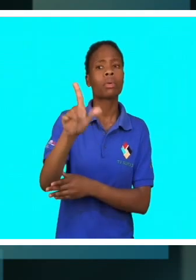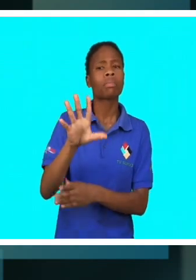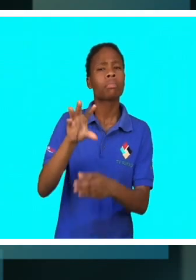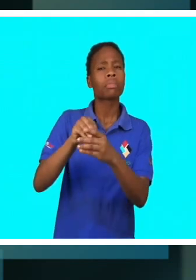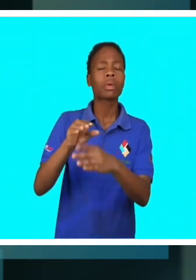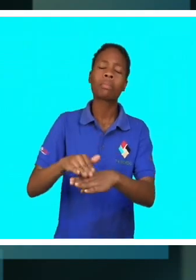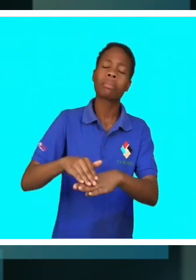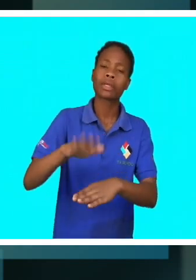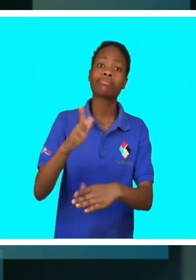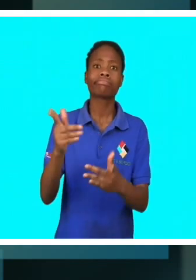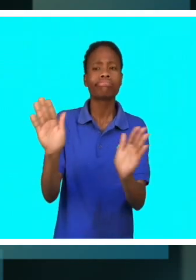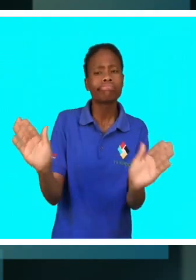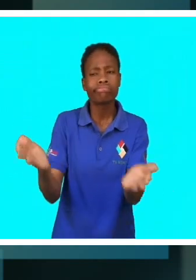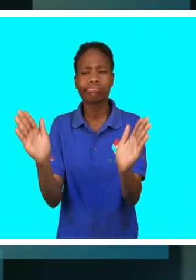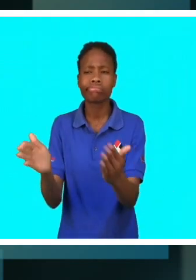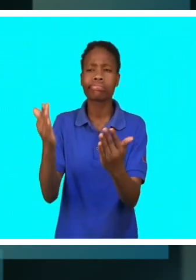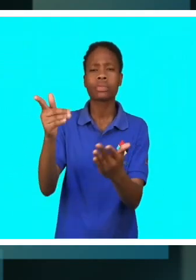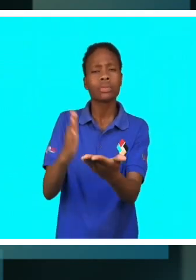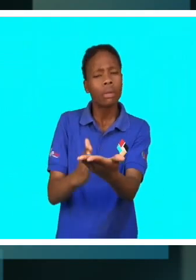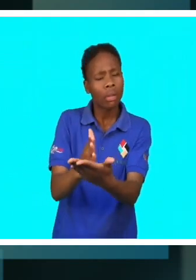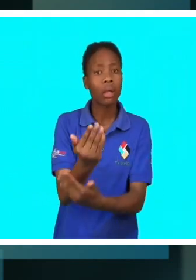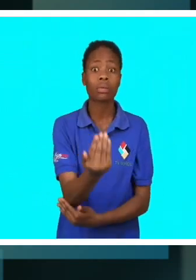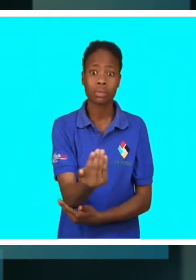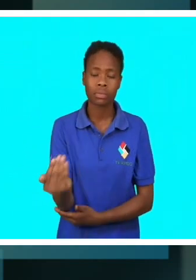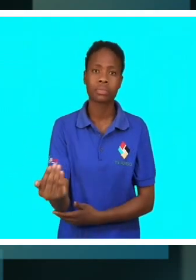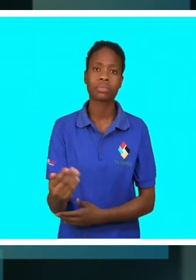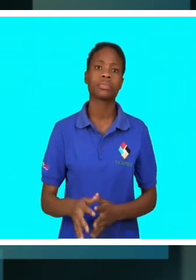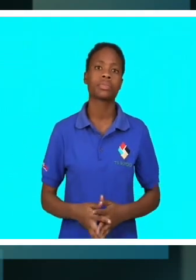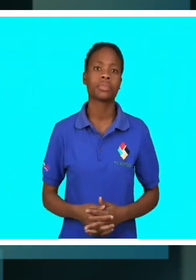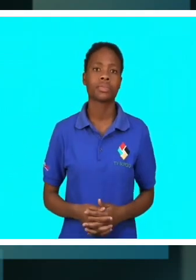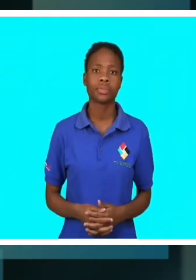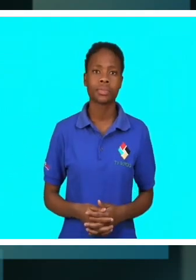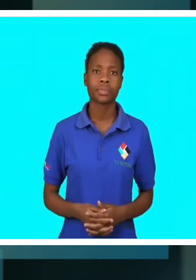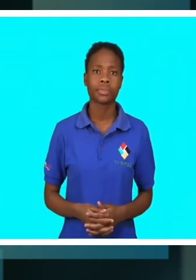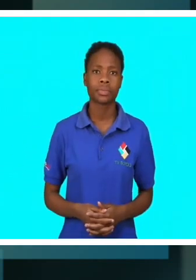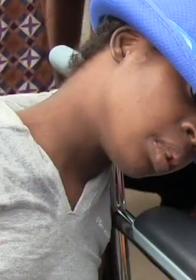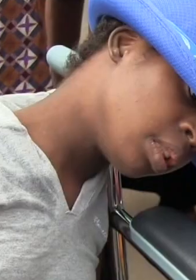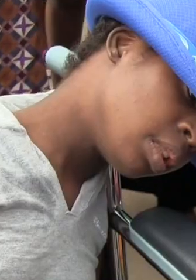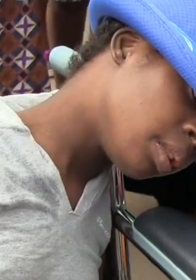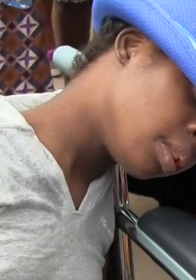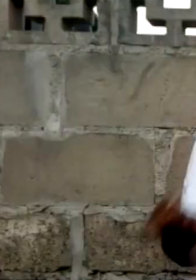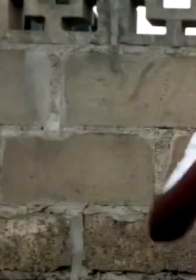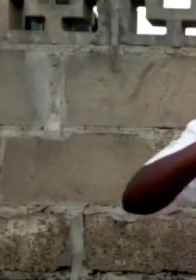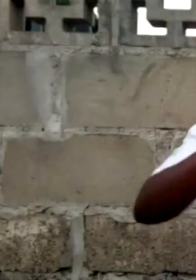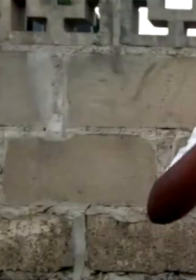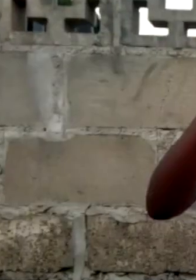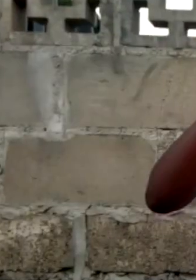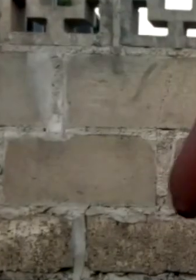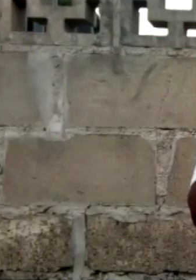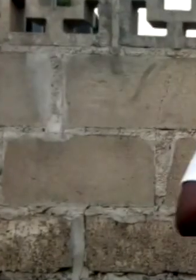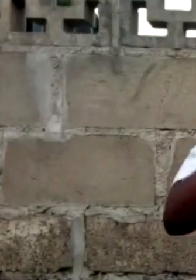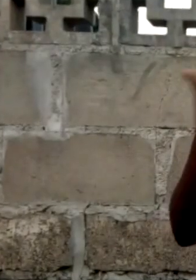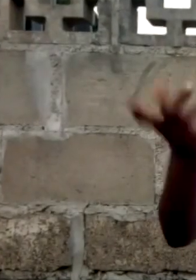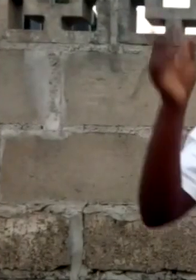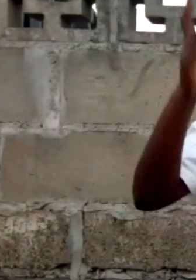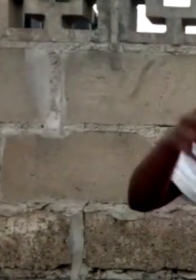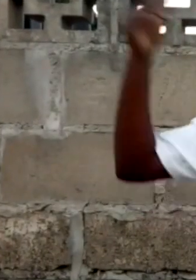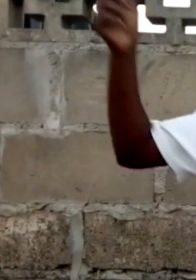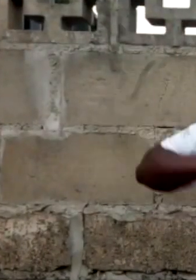apelaram a uma comunidade mais inclusiva, sobretudo na promoção dos direitos da criança. Nós acabamos